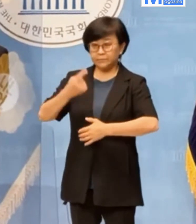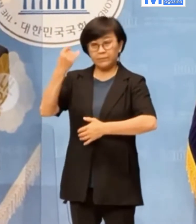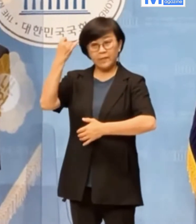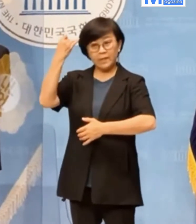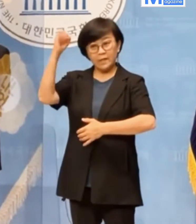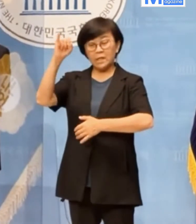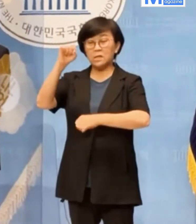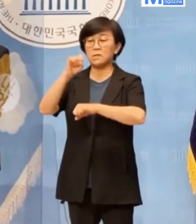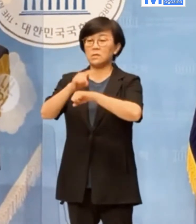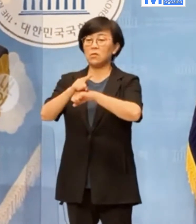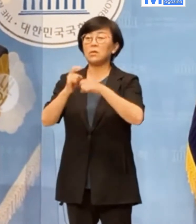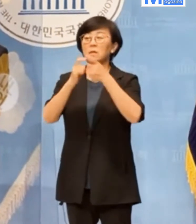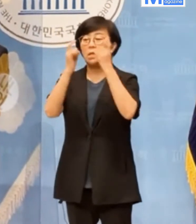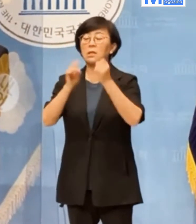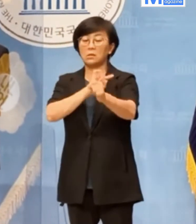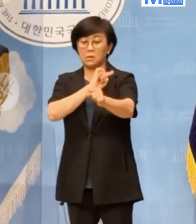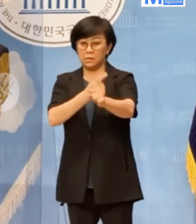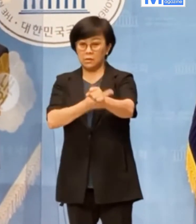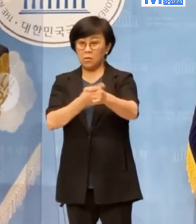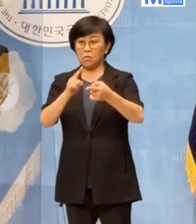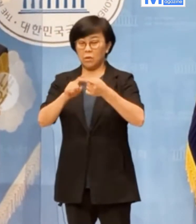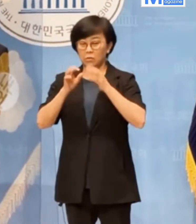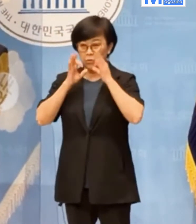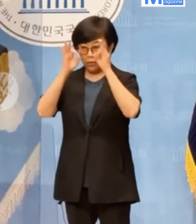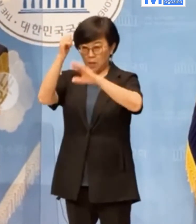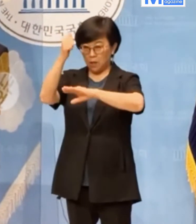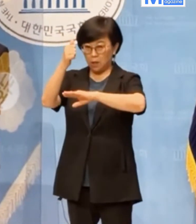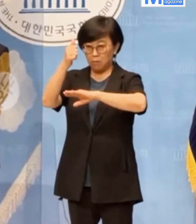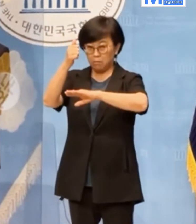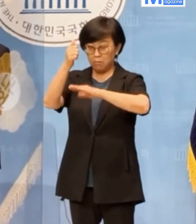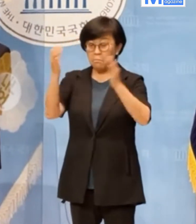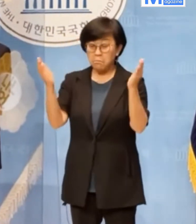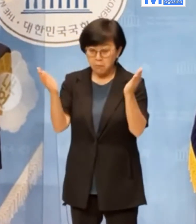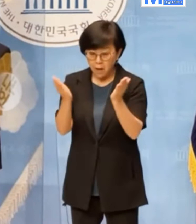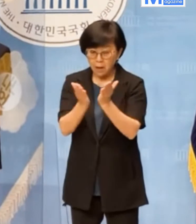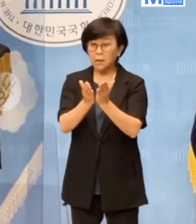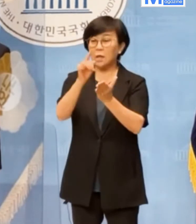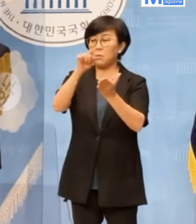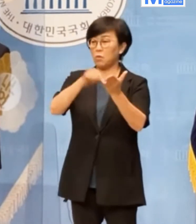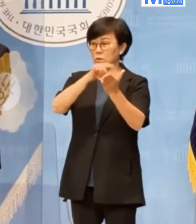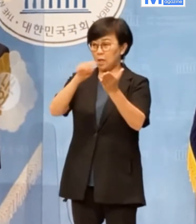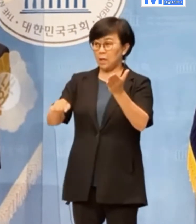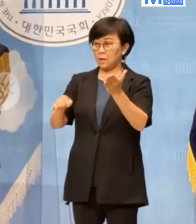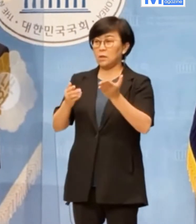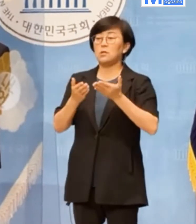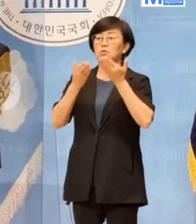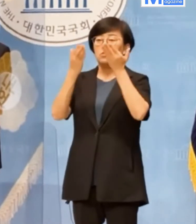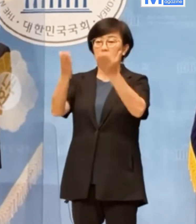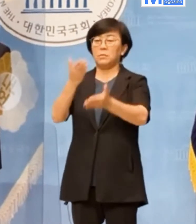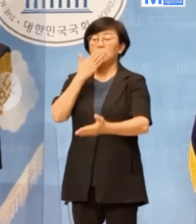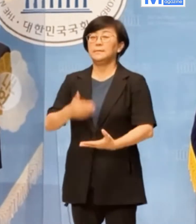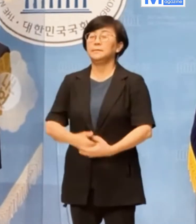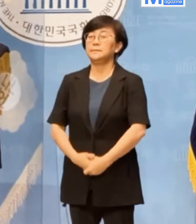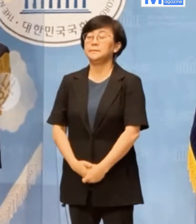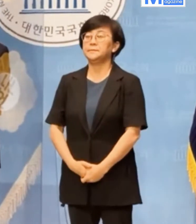창의성은 개인의 능력과 노력에 대한 정당한 대우와 보상에 의해 발휘될 수